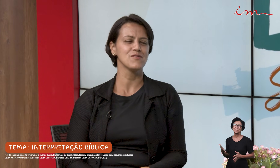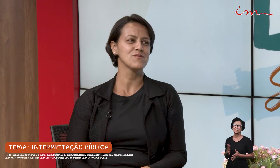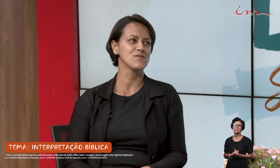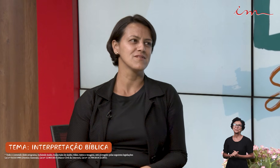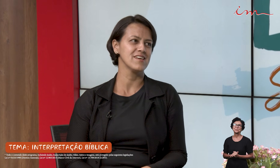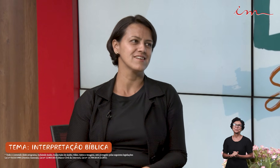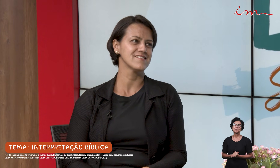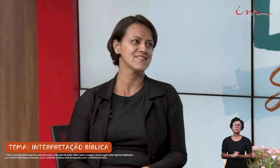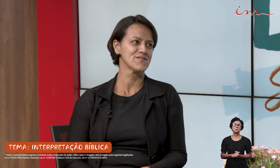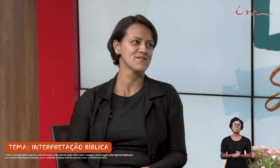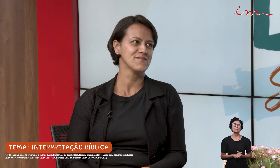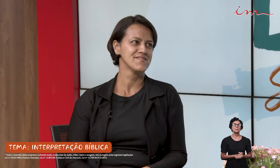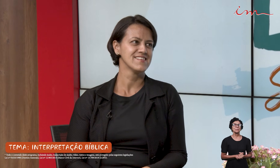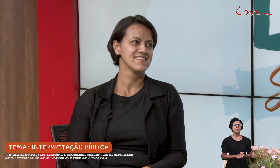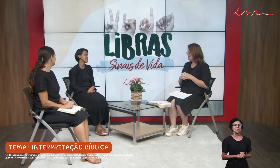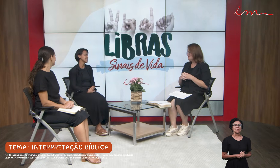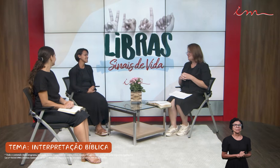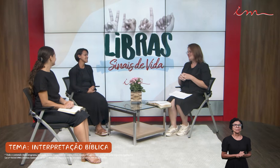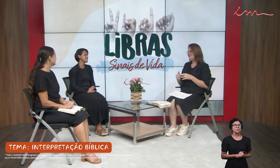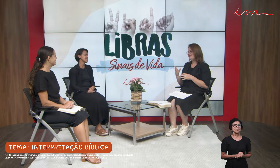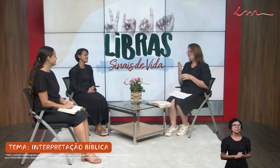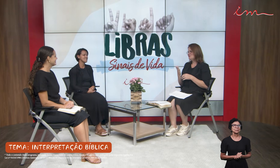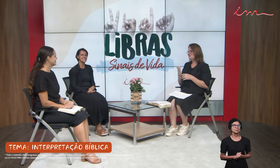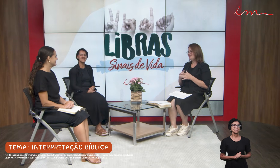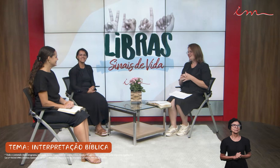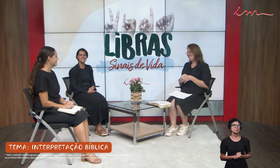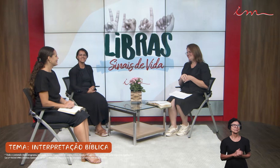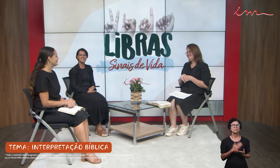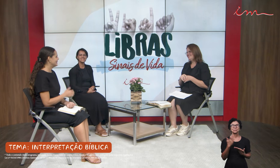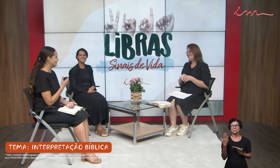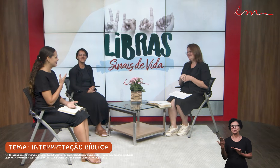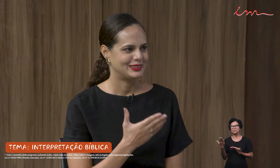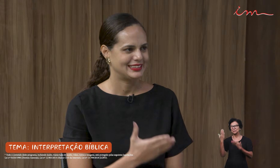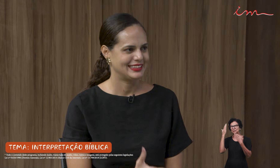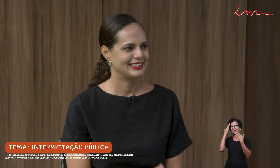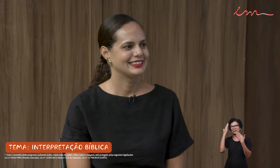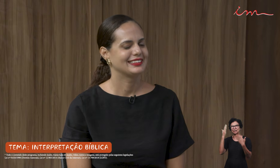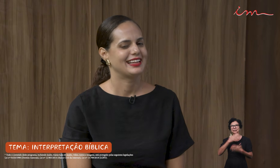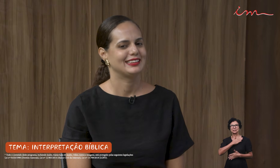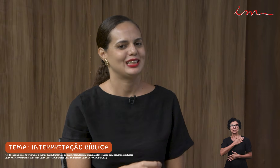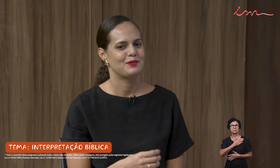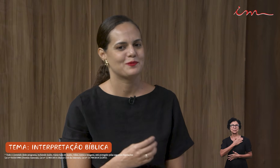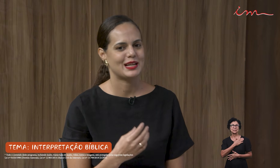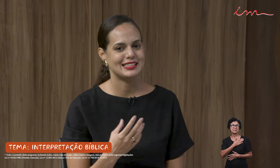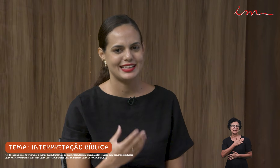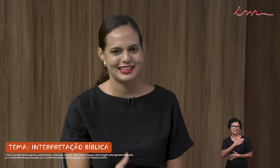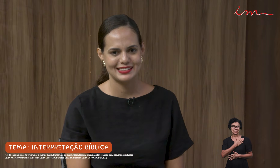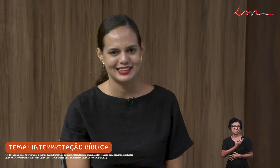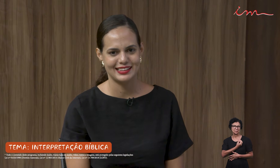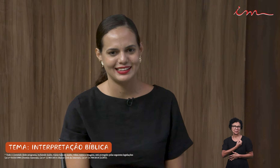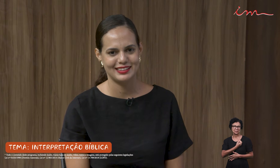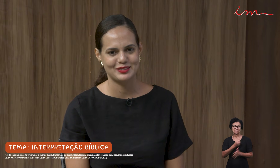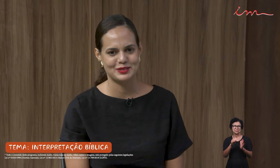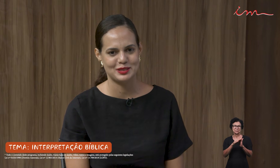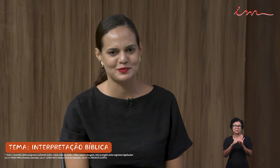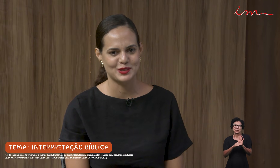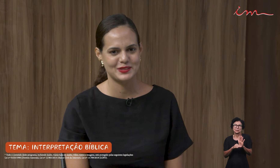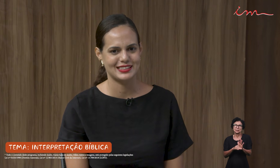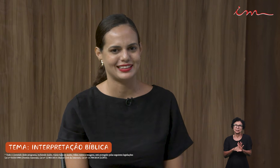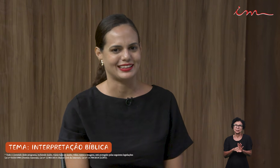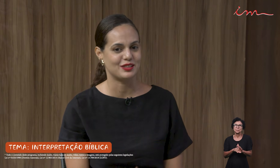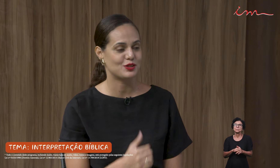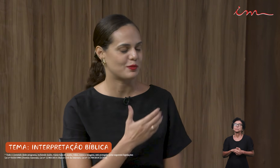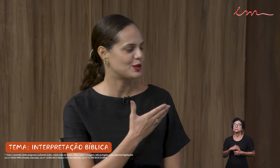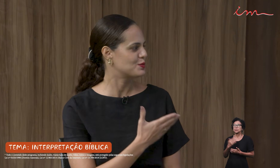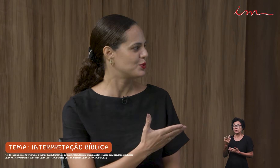é muito enriquecedor. Glória a Deus. Natália, muito obrigada. Obrigada, Priscila. É sempre um prazer estar aqui com os